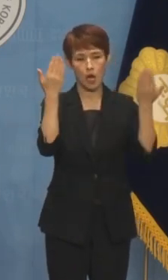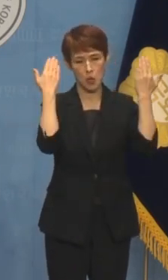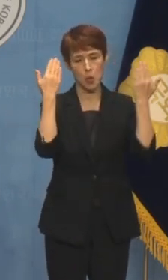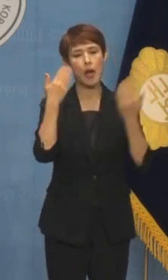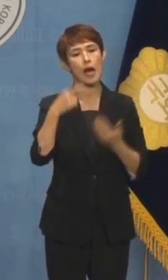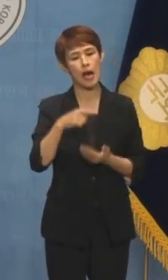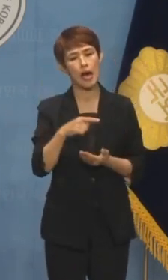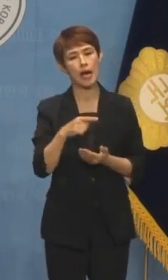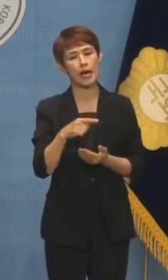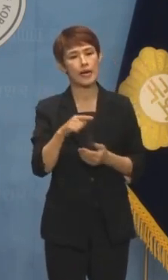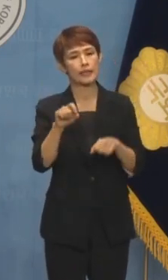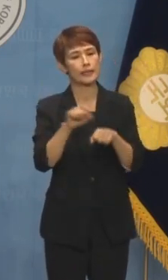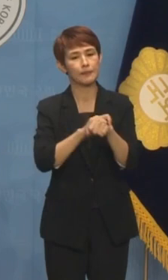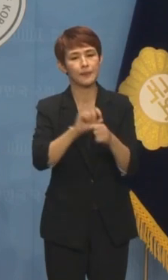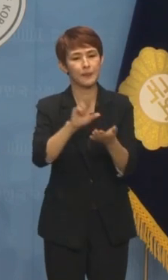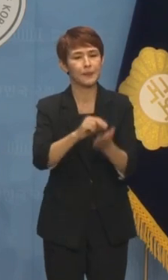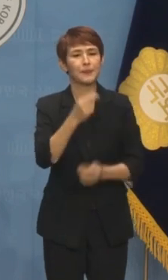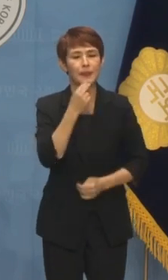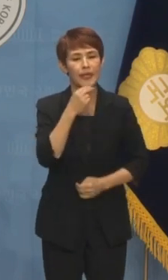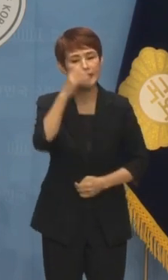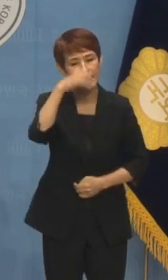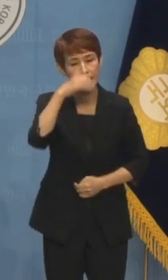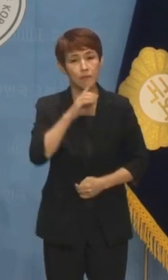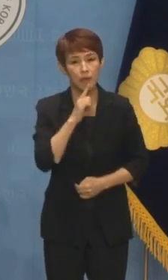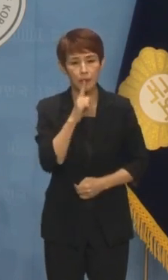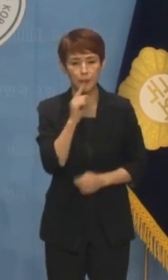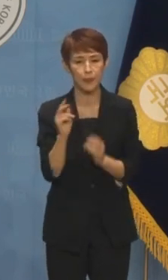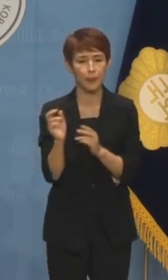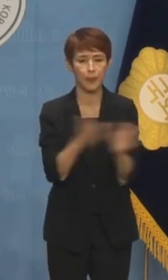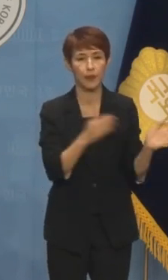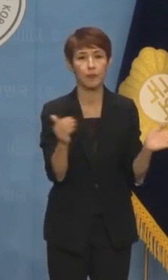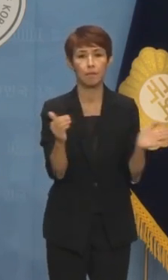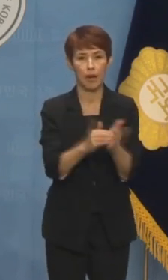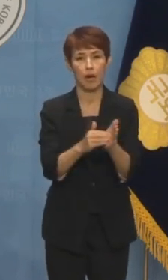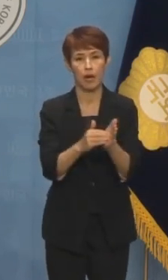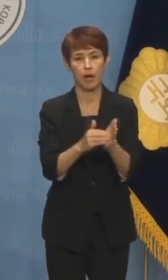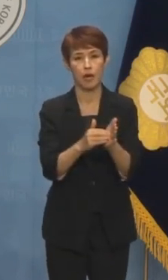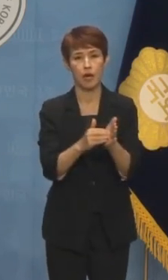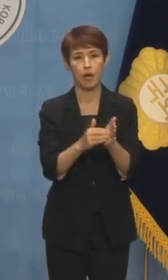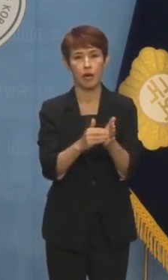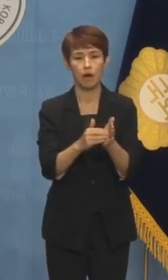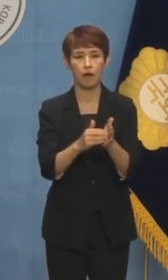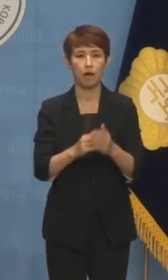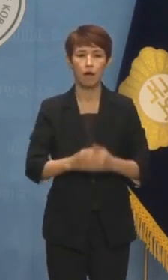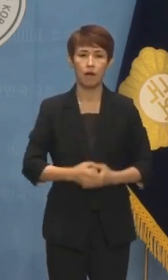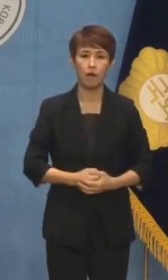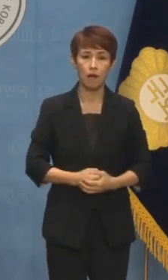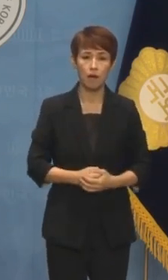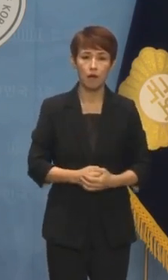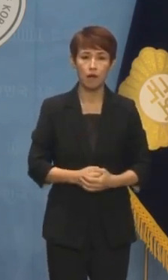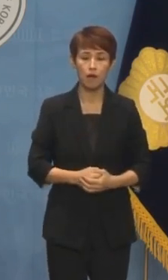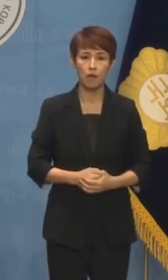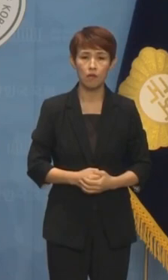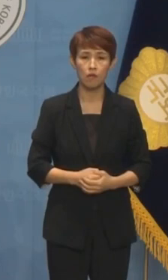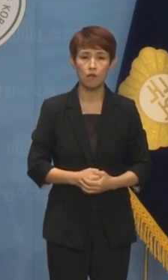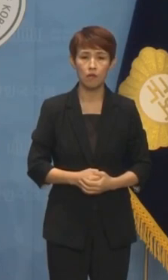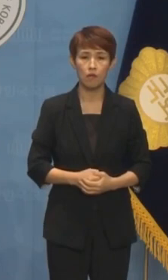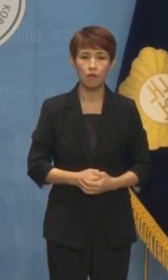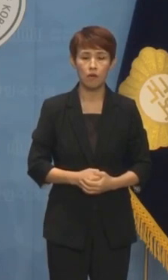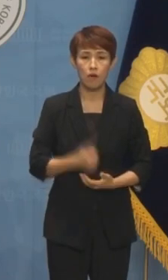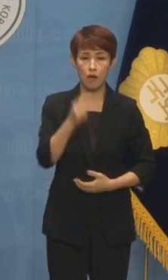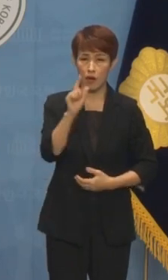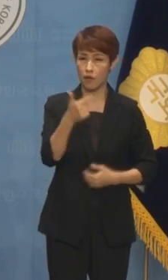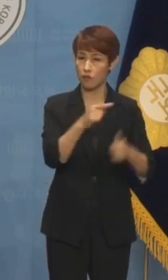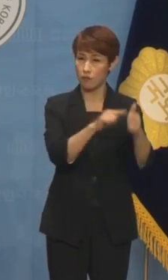단순한 해프닝이었다며 허겁지겁 조사를 마무리하고 덮어버렸습니다. 한동훈